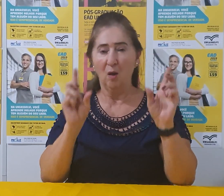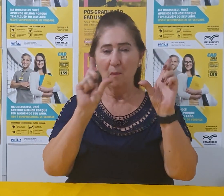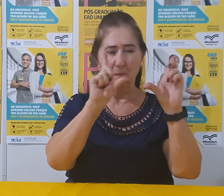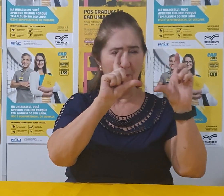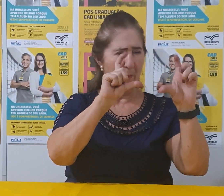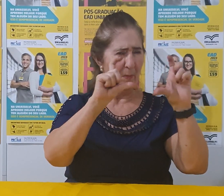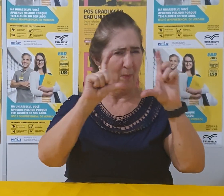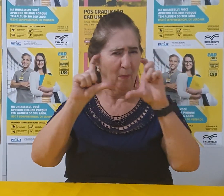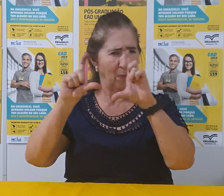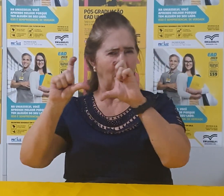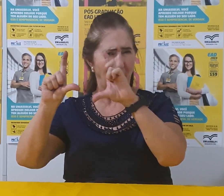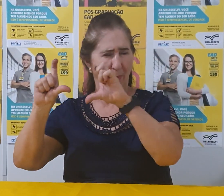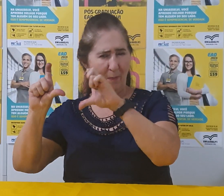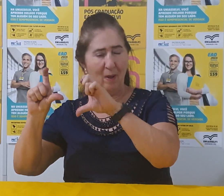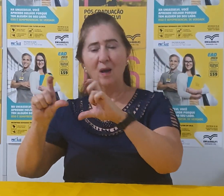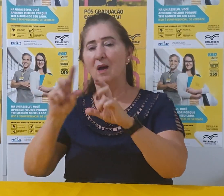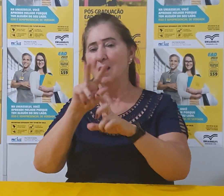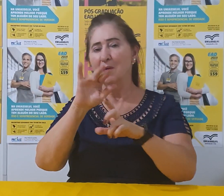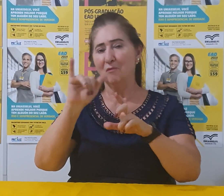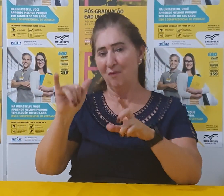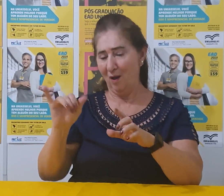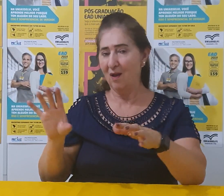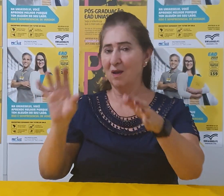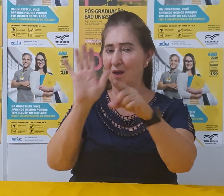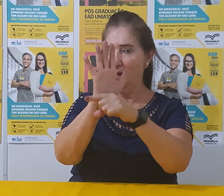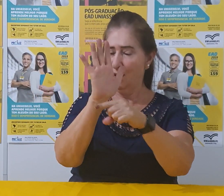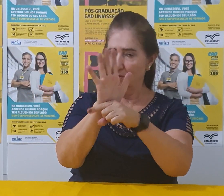esportes possam ser aliados neste processo.